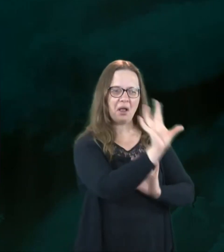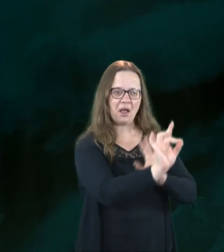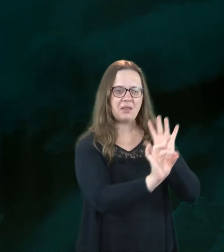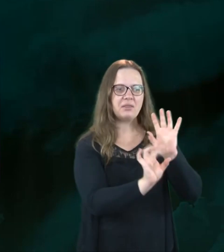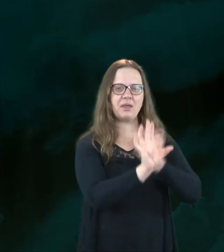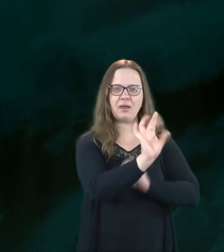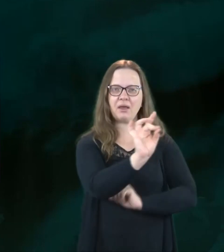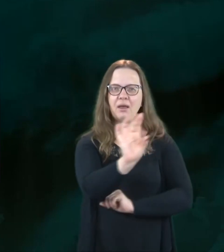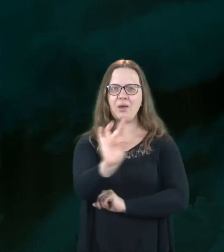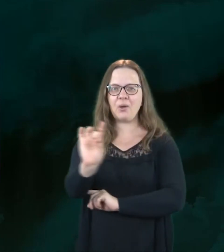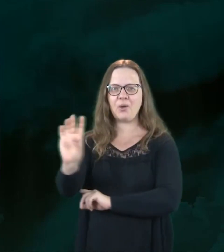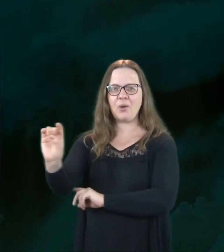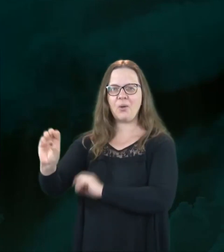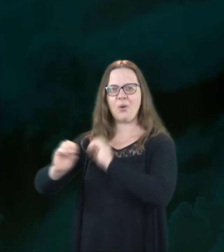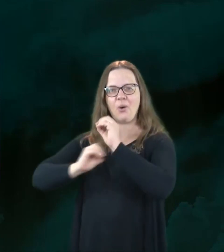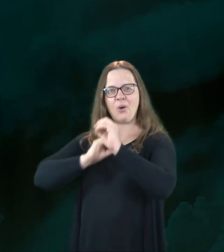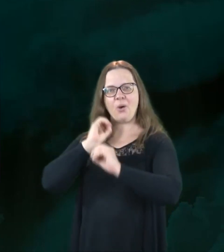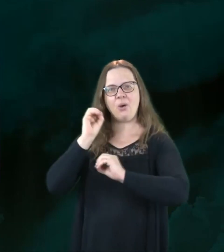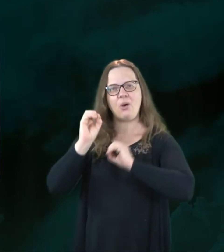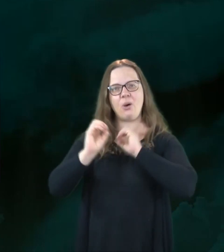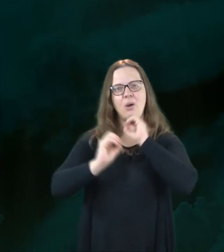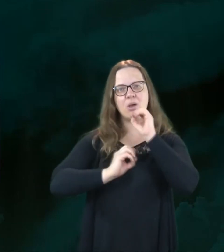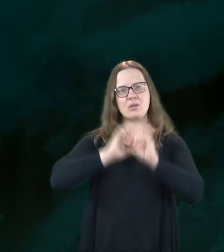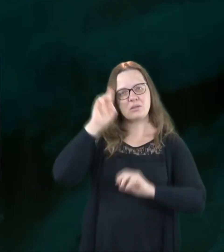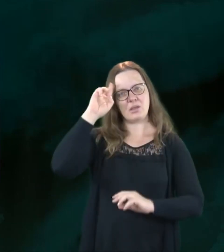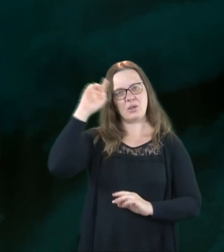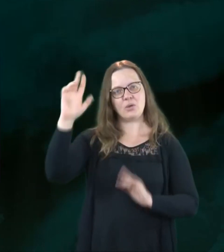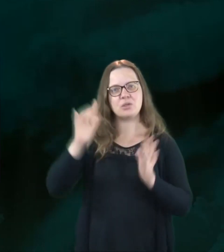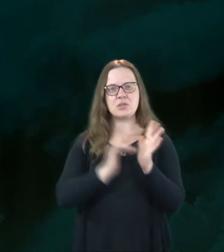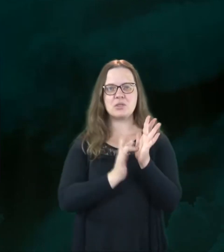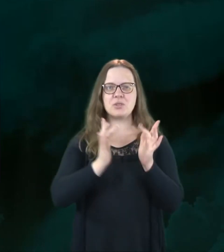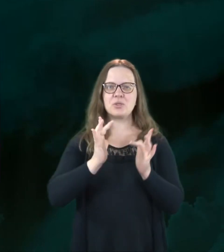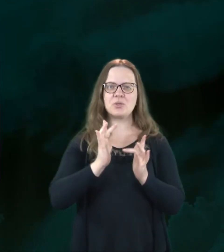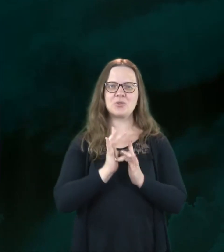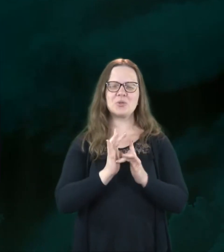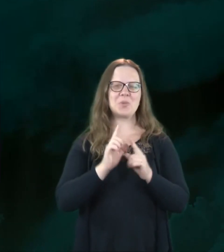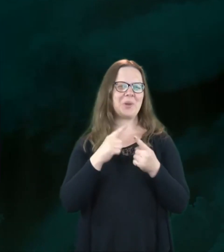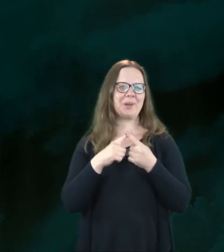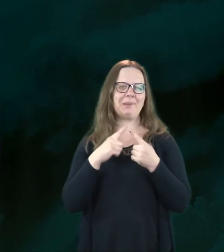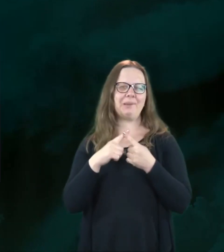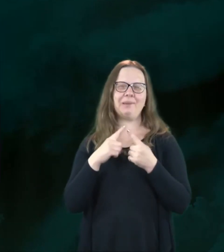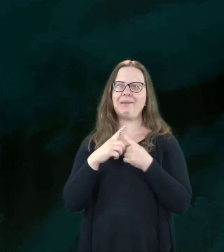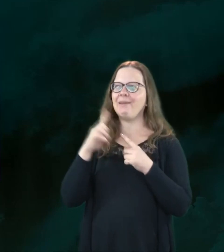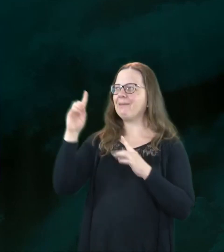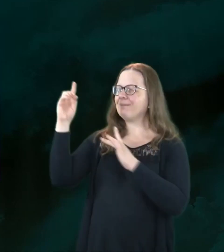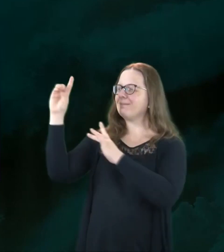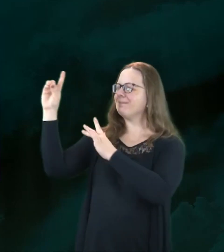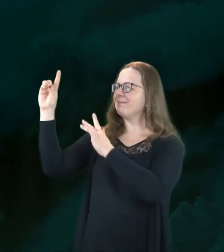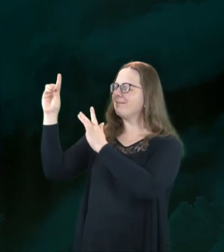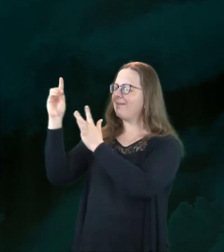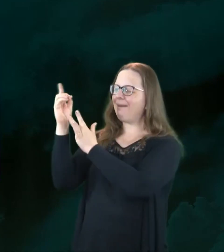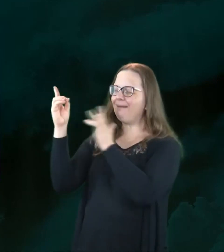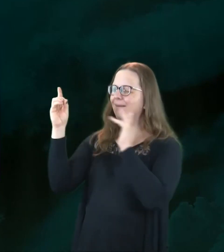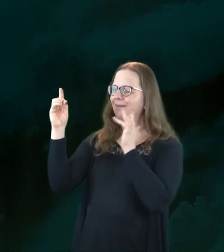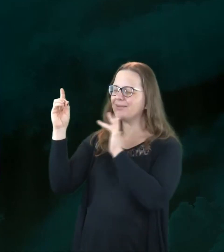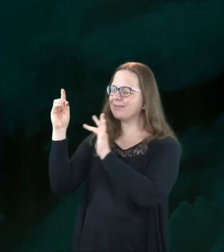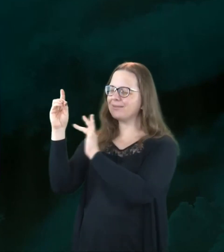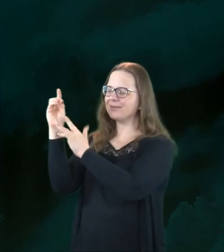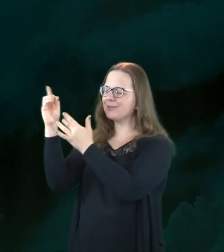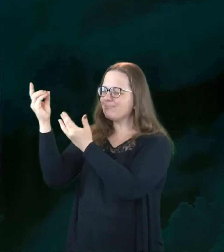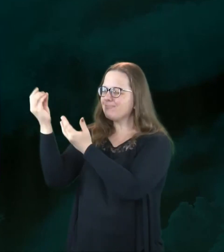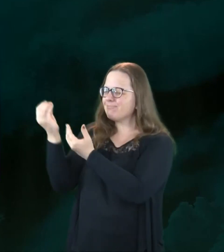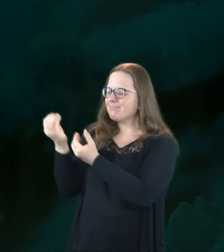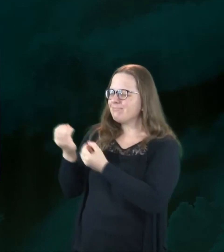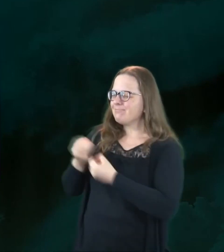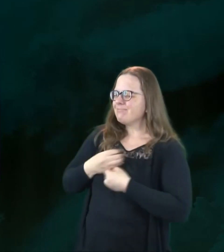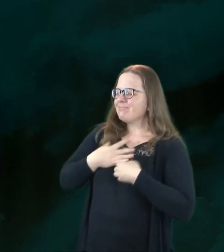esse nome do Senhor. Ele é rico para conosco quando estamos conectados a Ele, quando Ele é o nosso